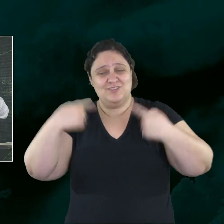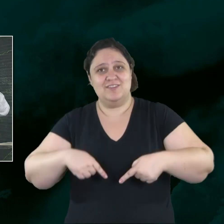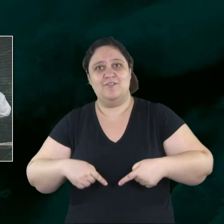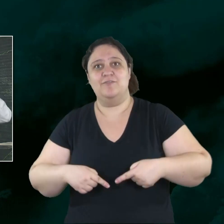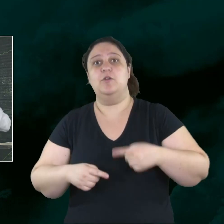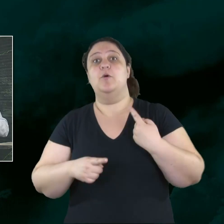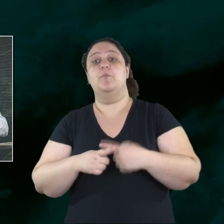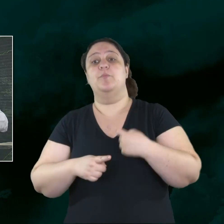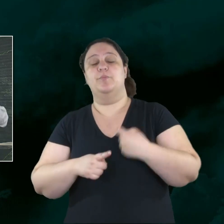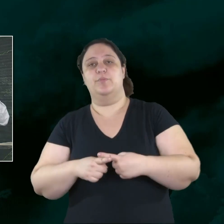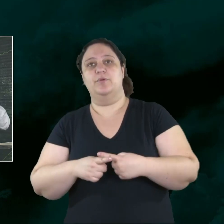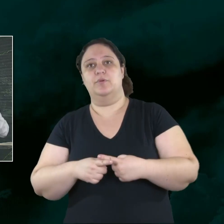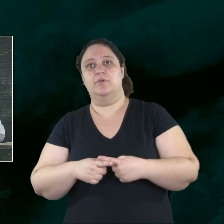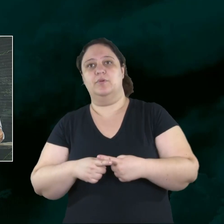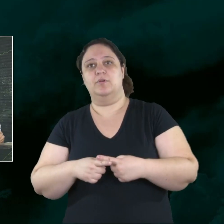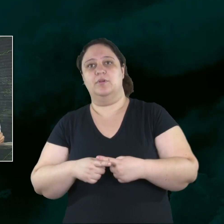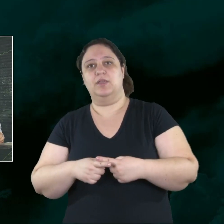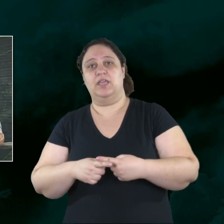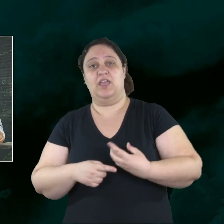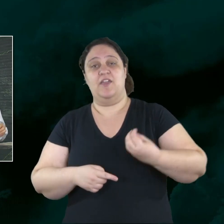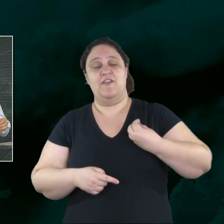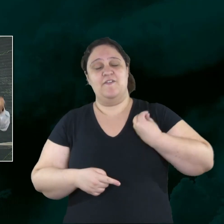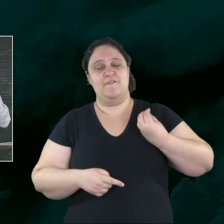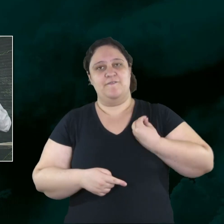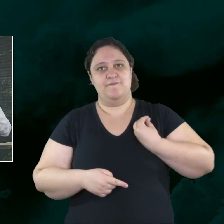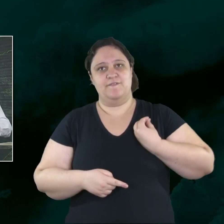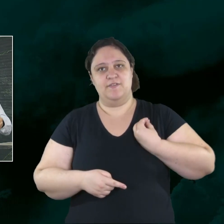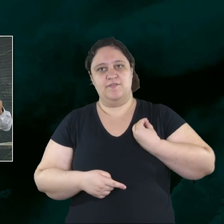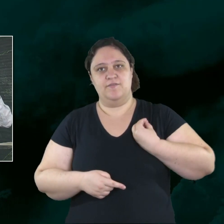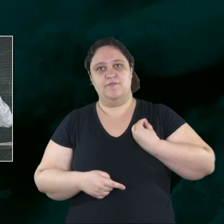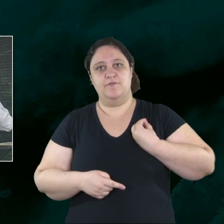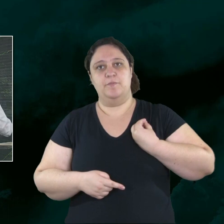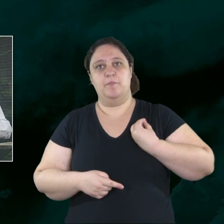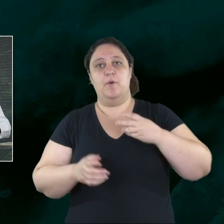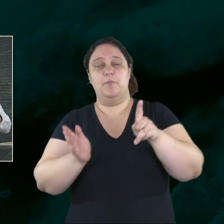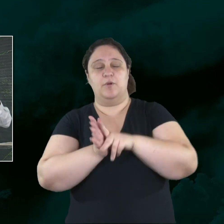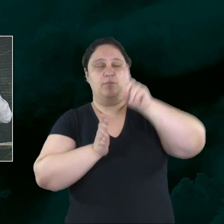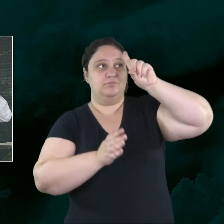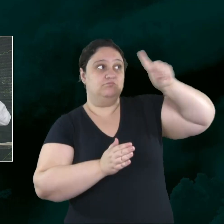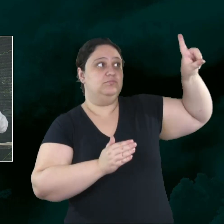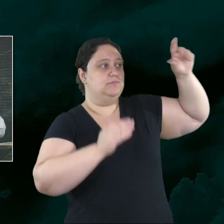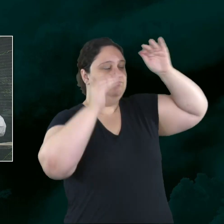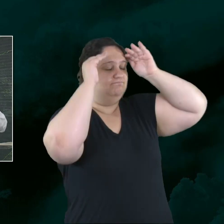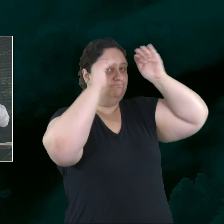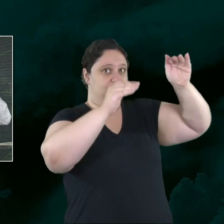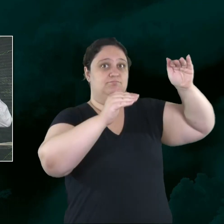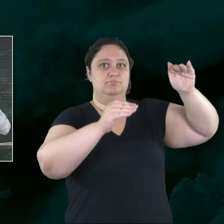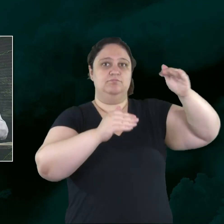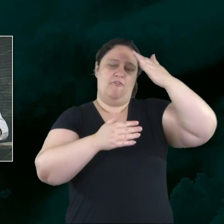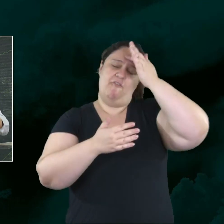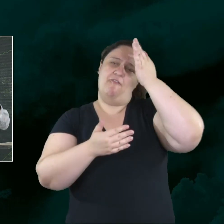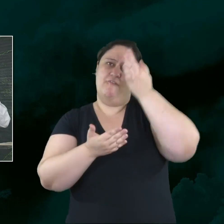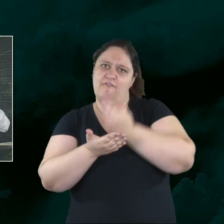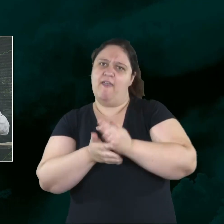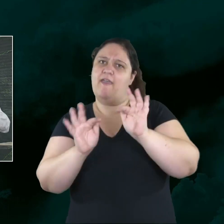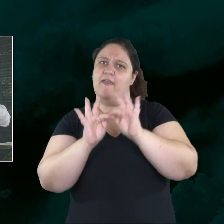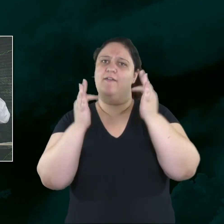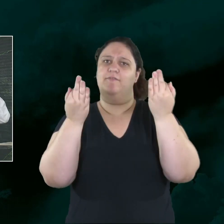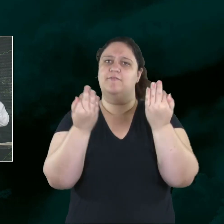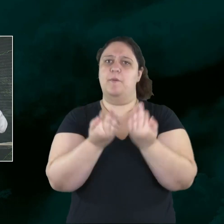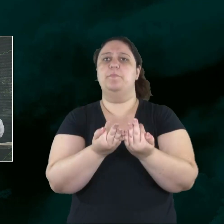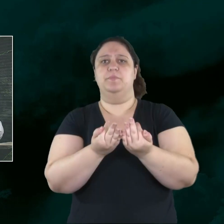herança judaico-cristã, em especial no seu conceito de fé, família